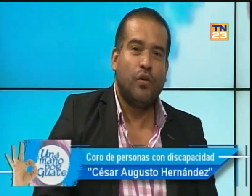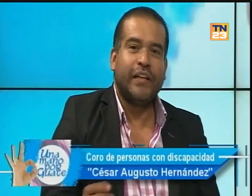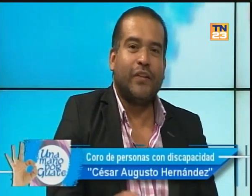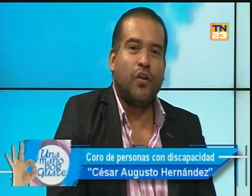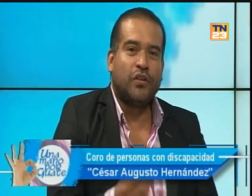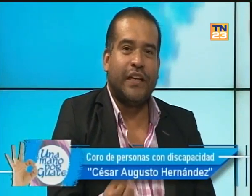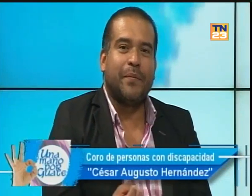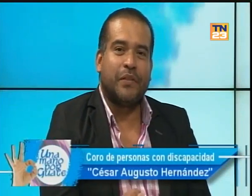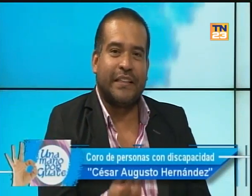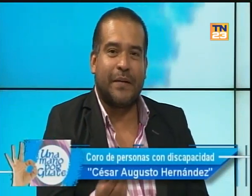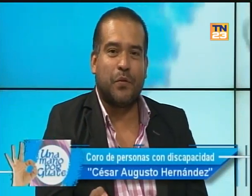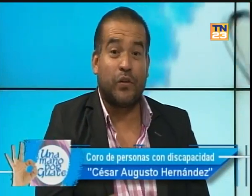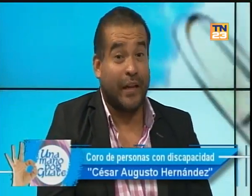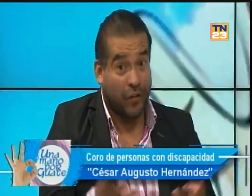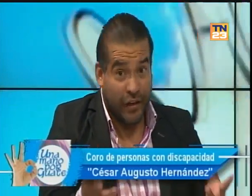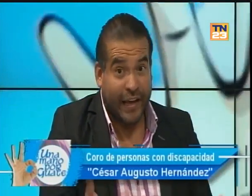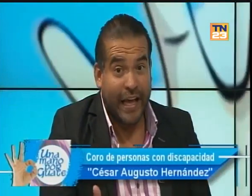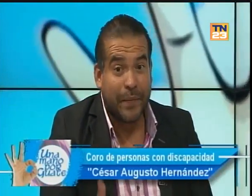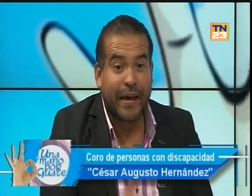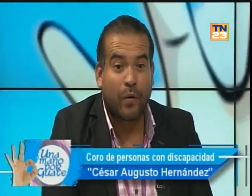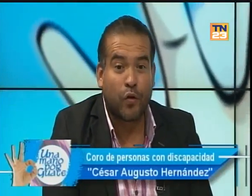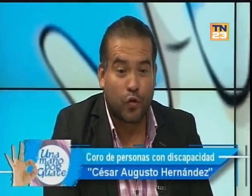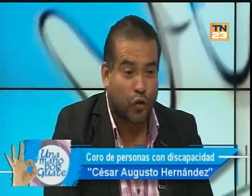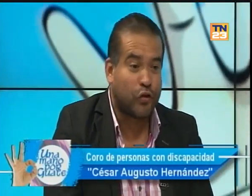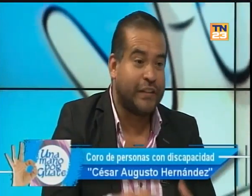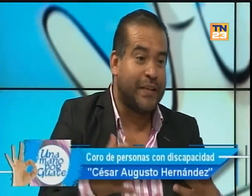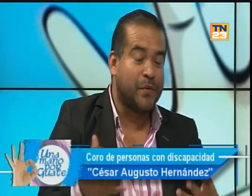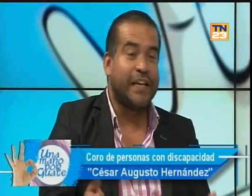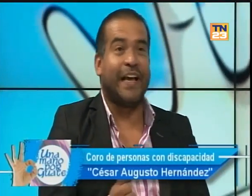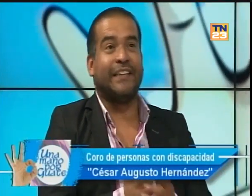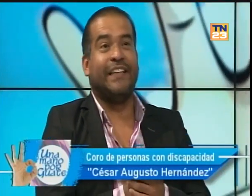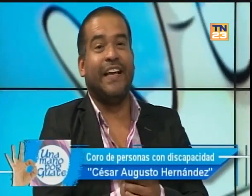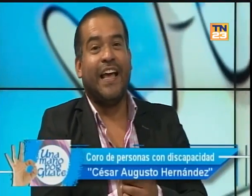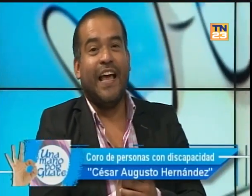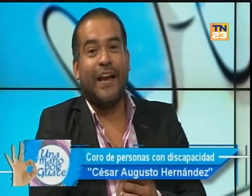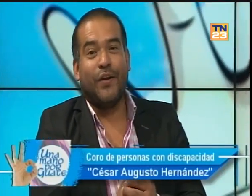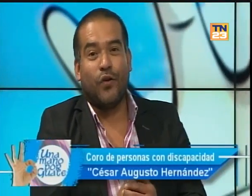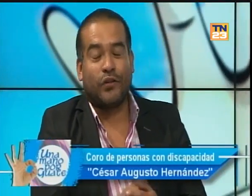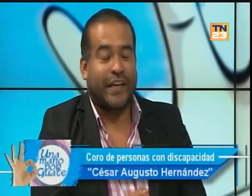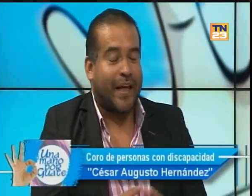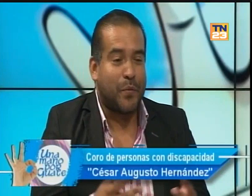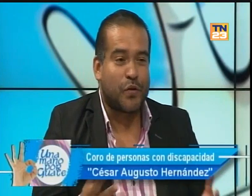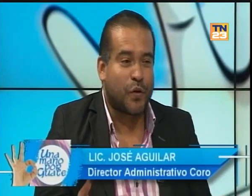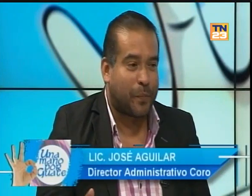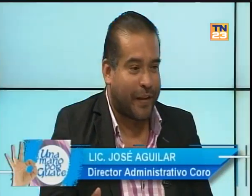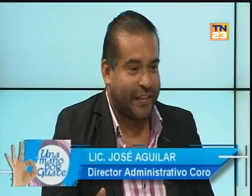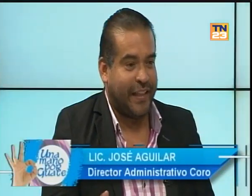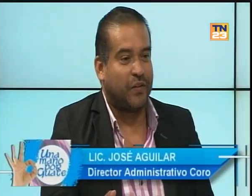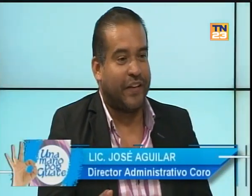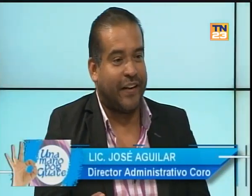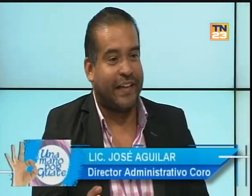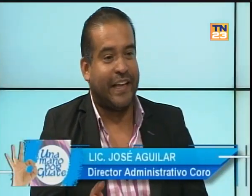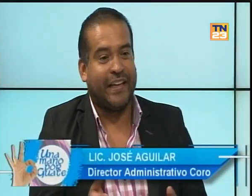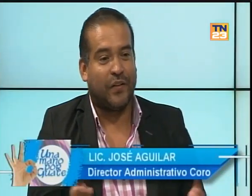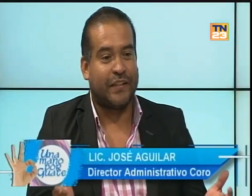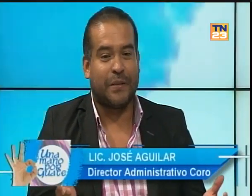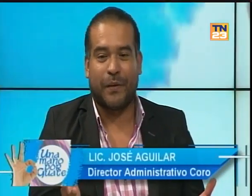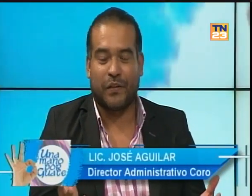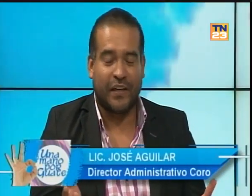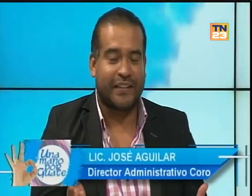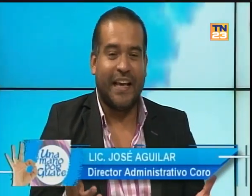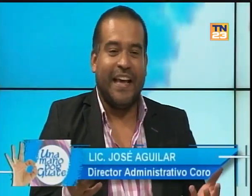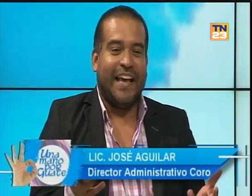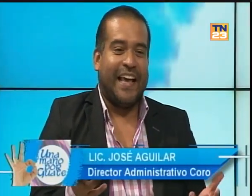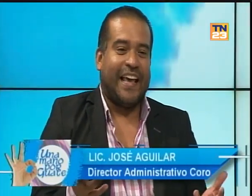altos. No, o sea, todos tenemos ese hermoso talento. Y créanme que cuando nosotros hicimos el casting, nos quedamos sorprendidos de ver el talento de